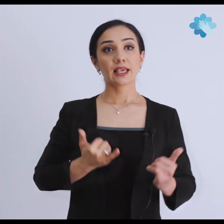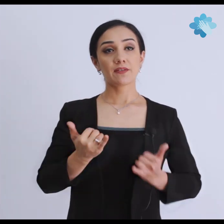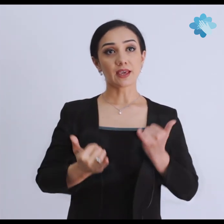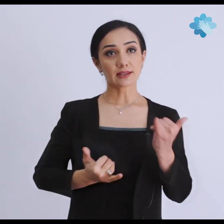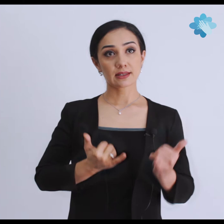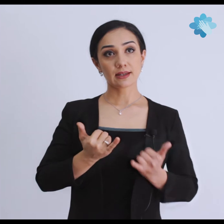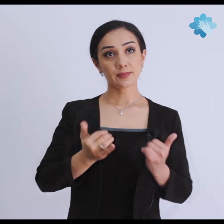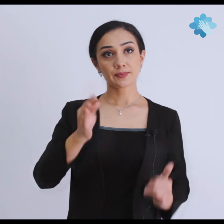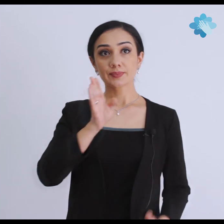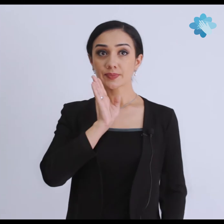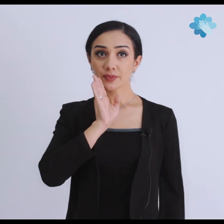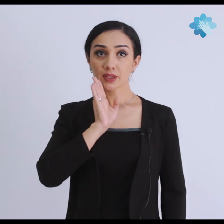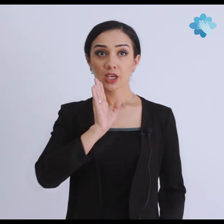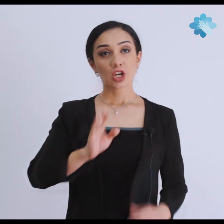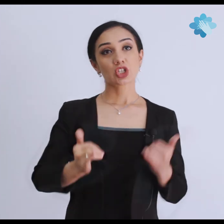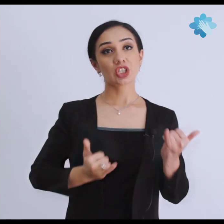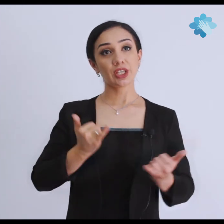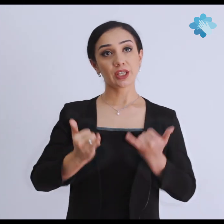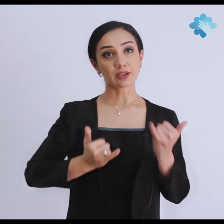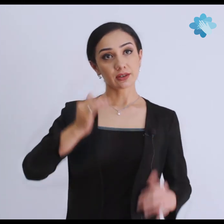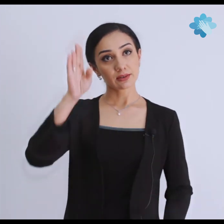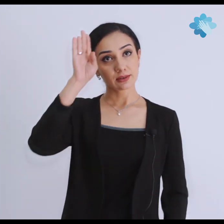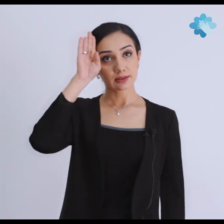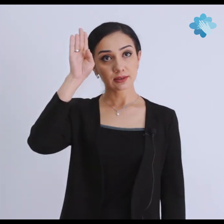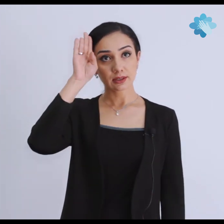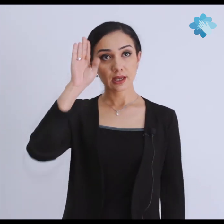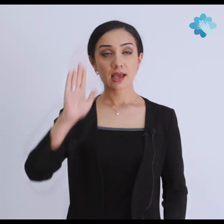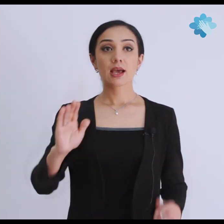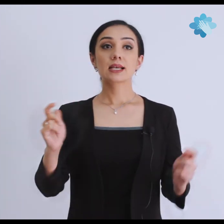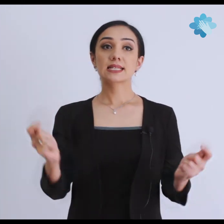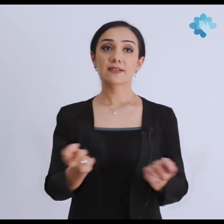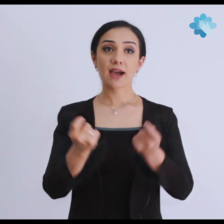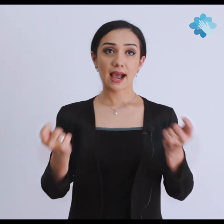невеста же них свадьба